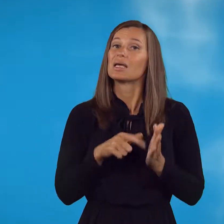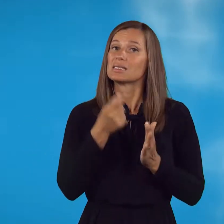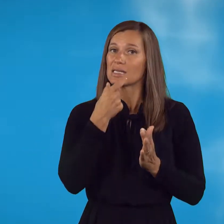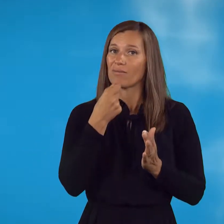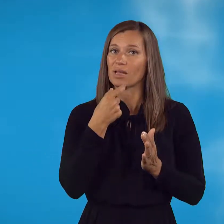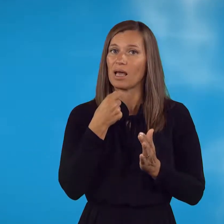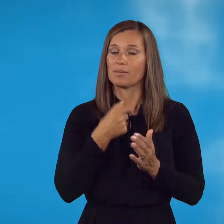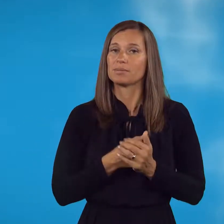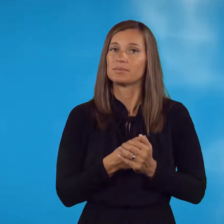Zdravila.